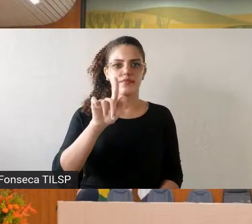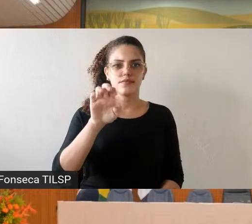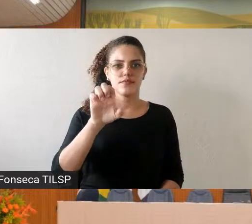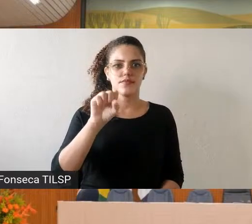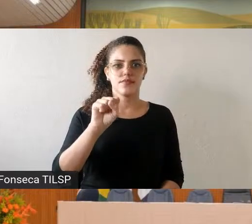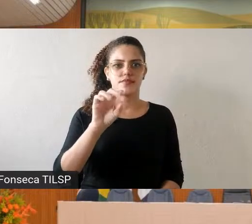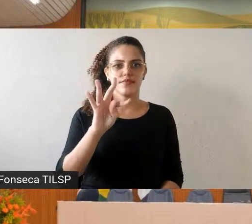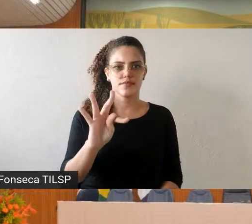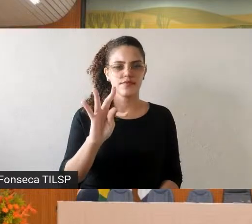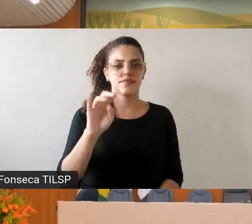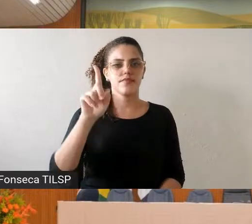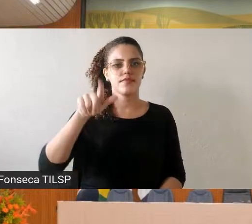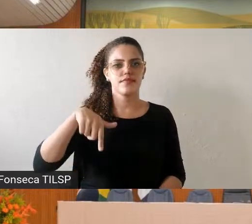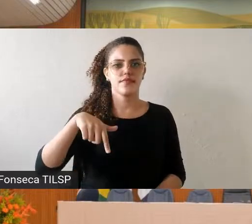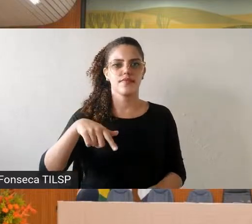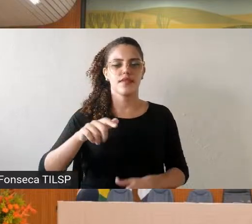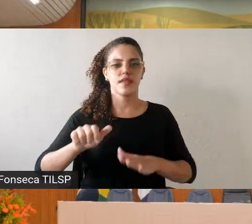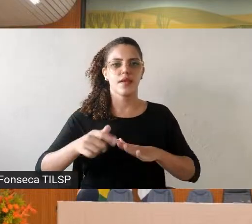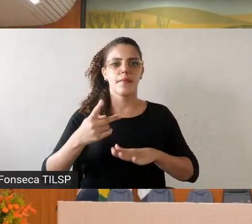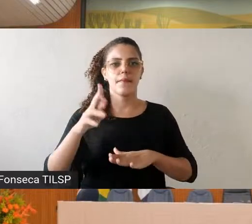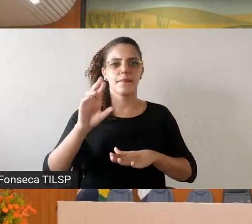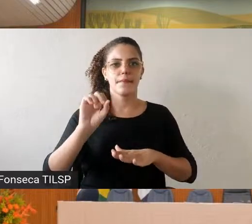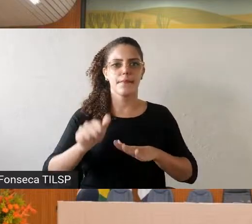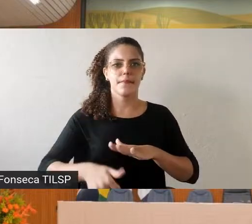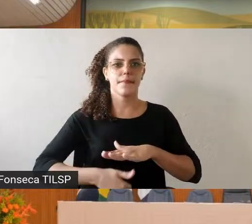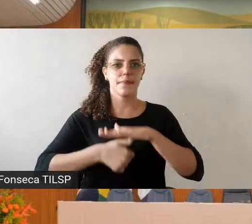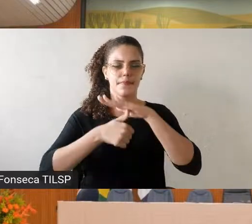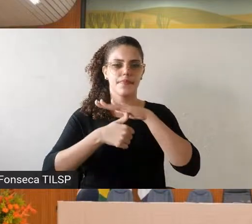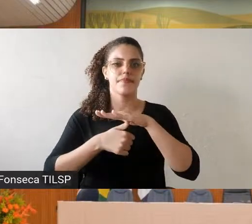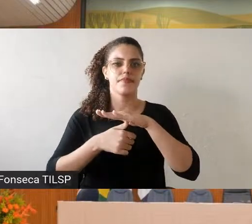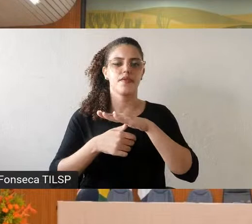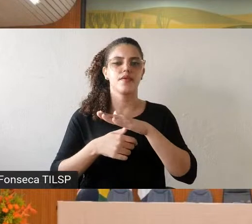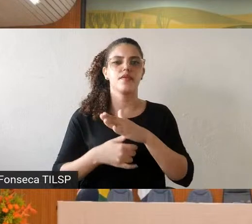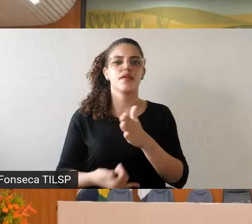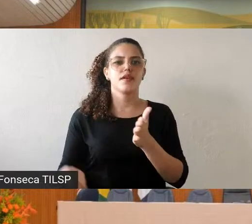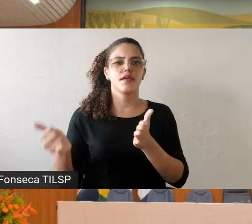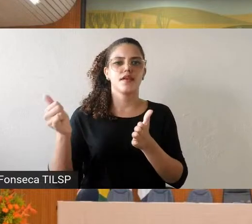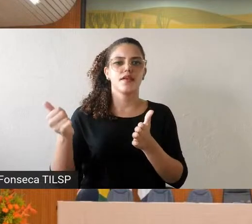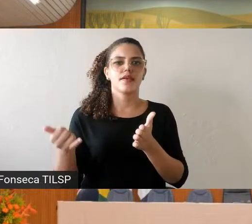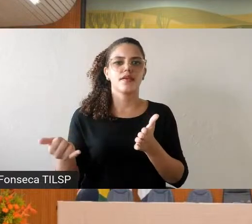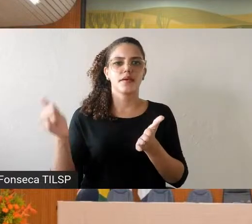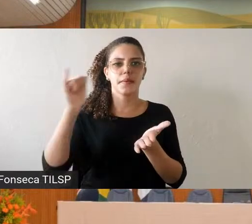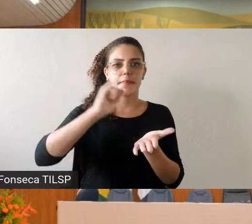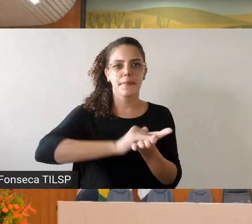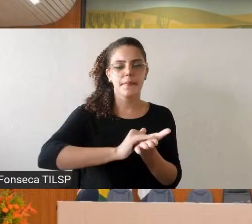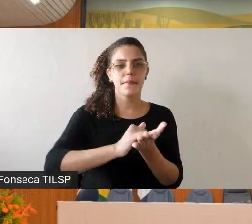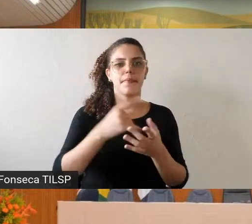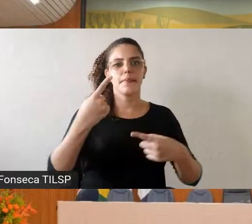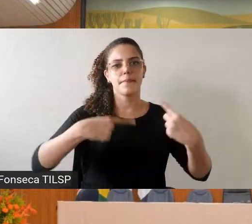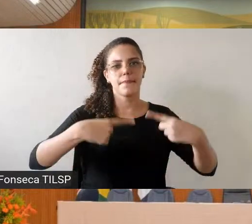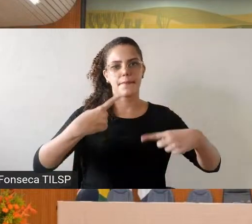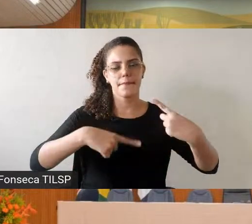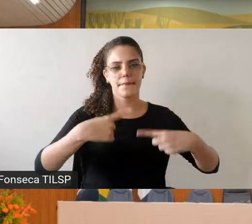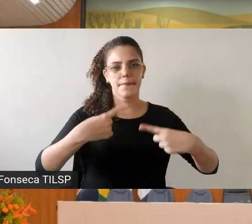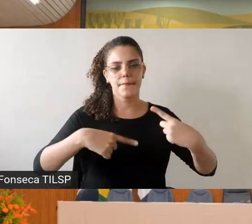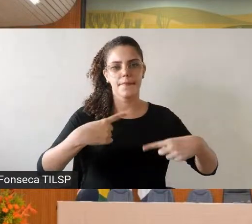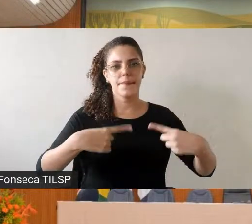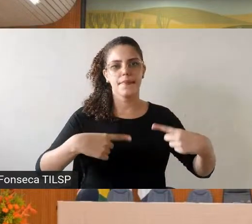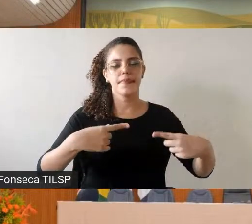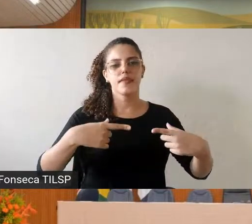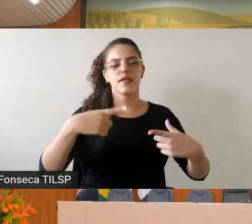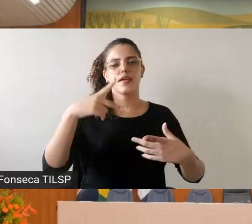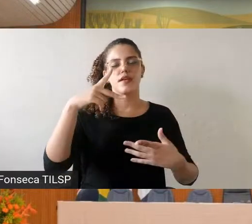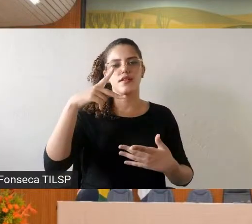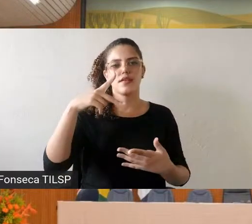Pró-Reitoria que implementa políticas afirmativas e políticas de permanência para que os estudantes